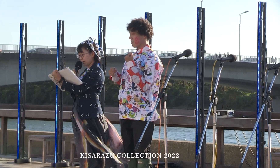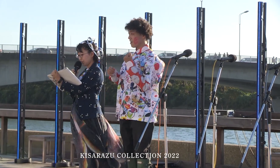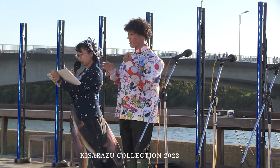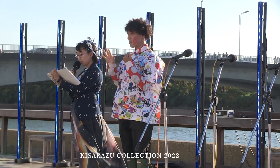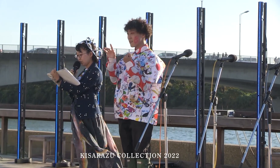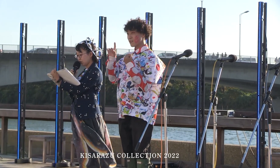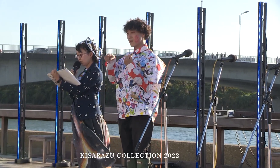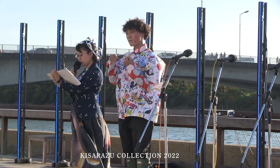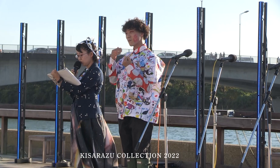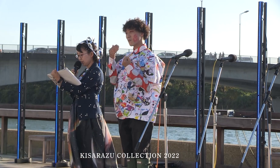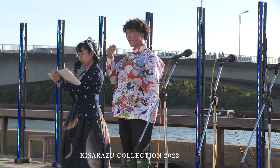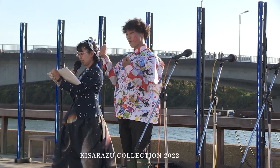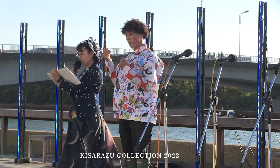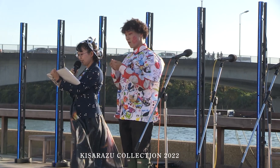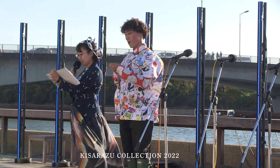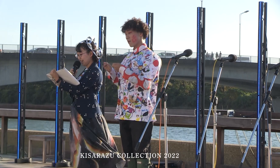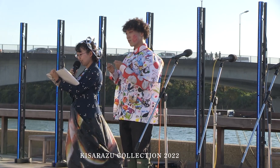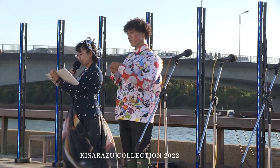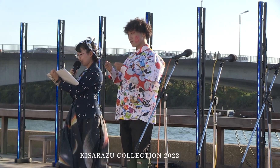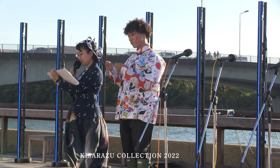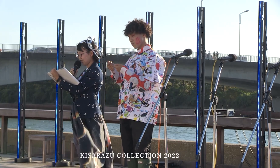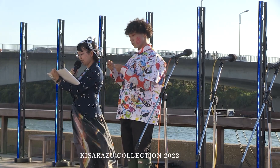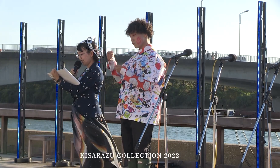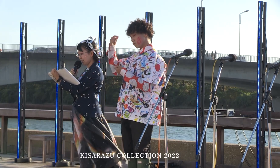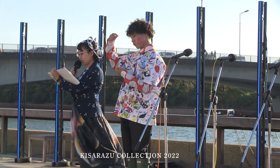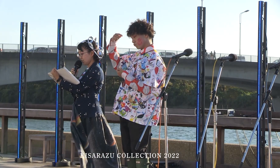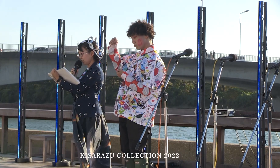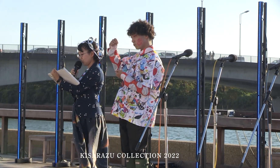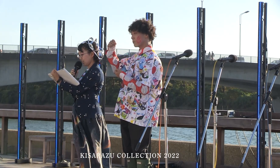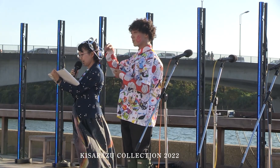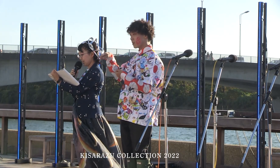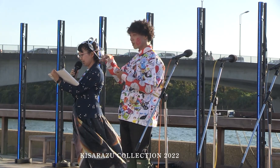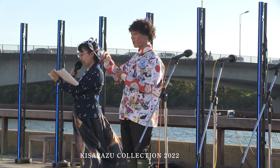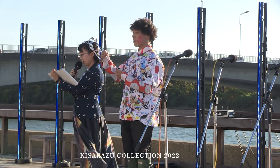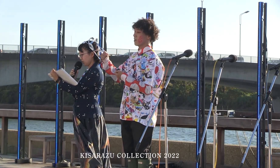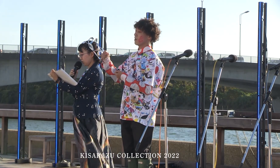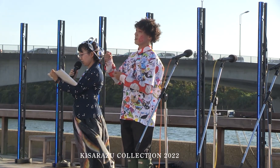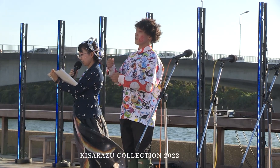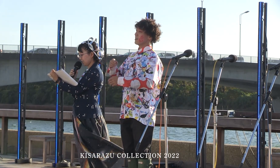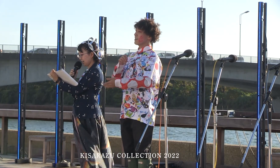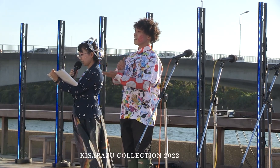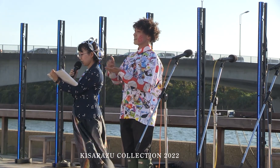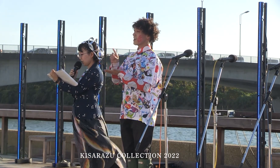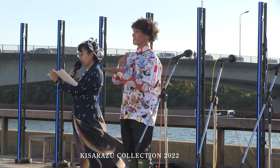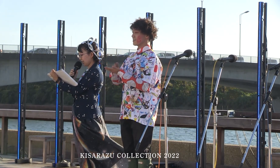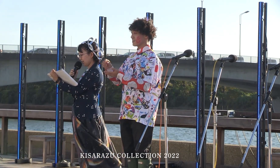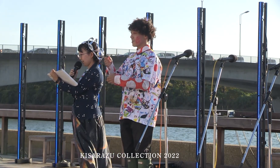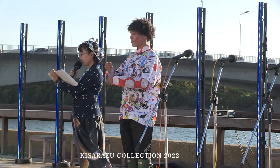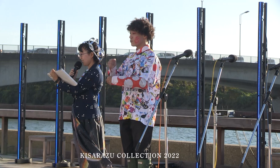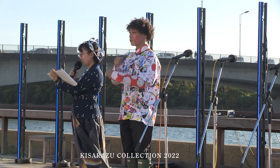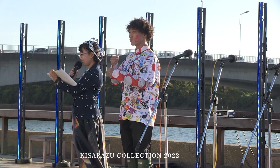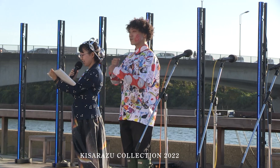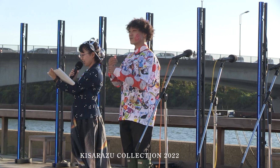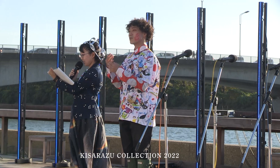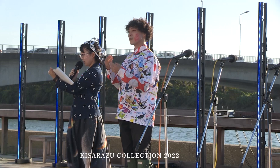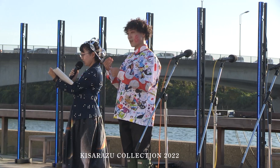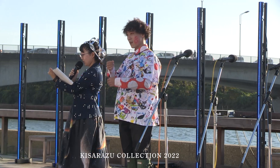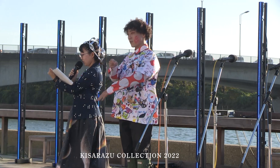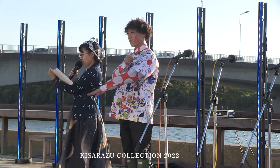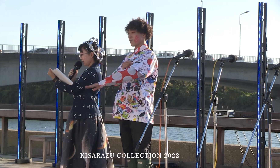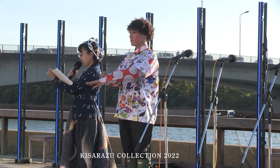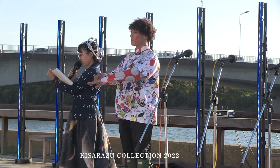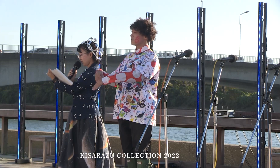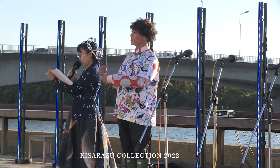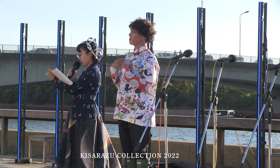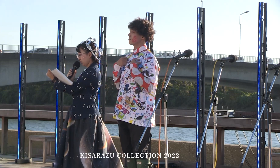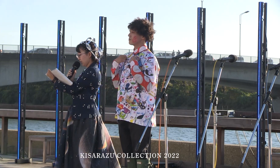店舗監修指導のもとにデザイン制作し作り上げた特別な衣装となっています。